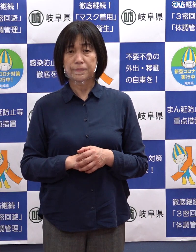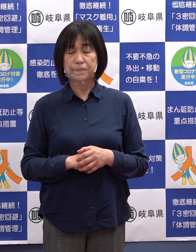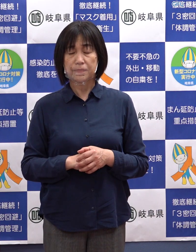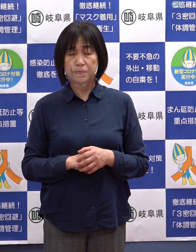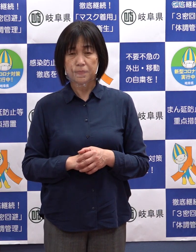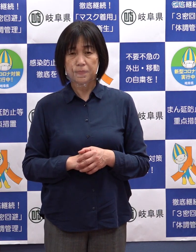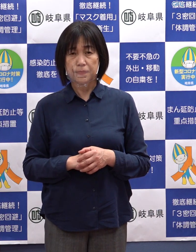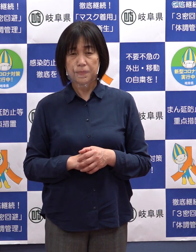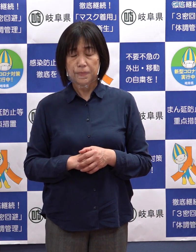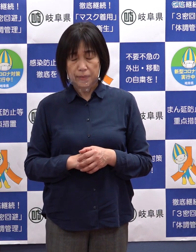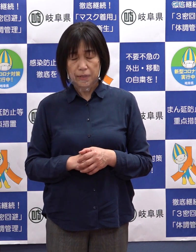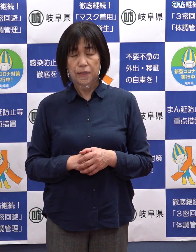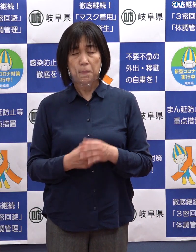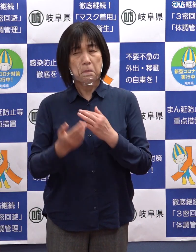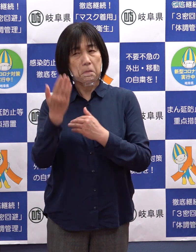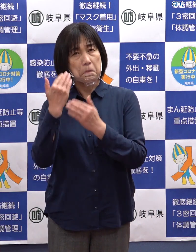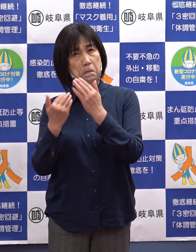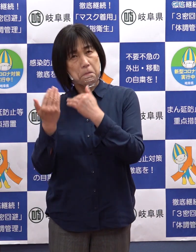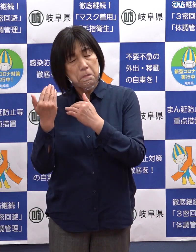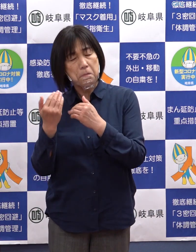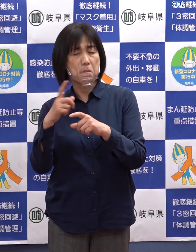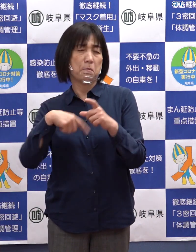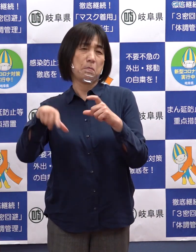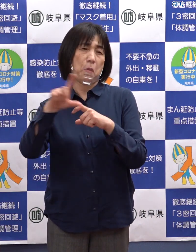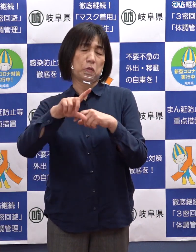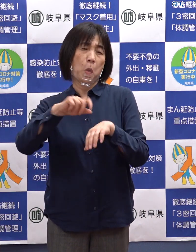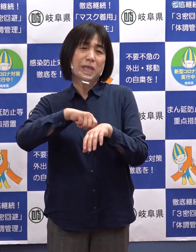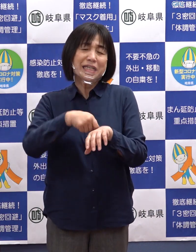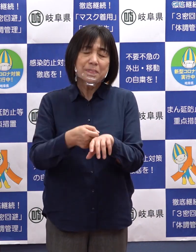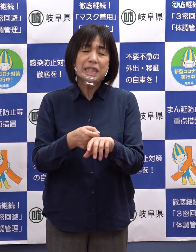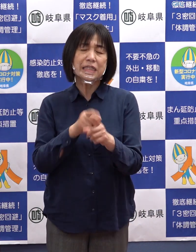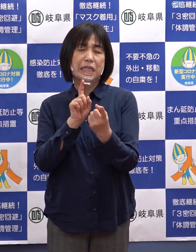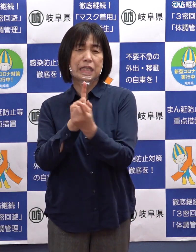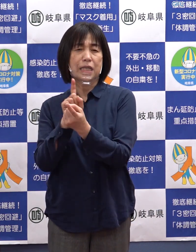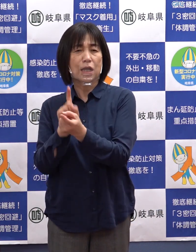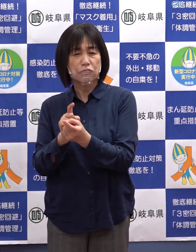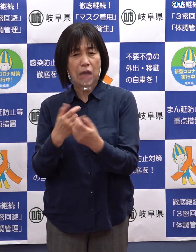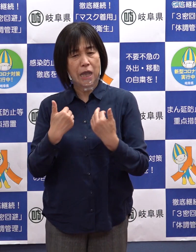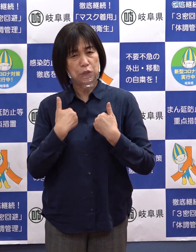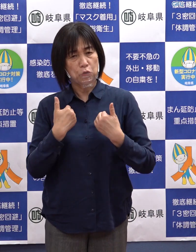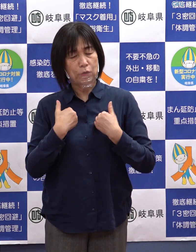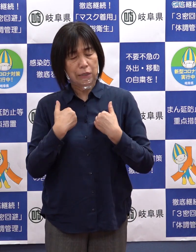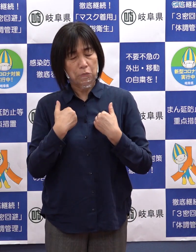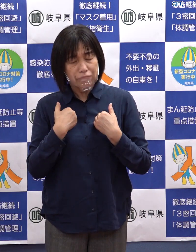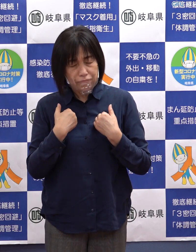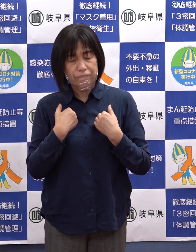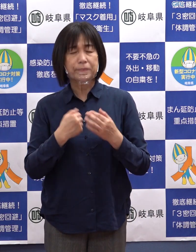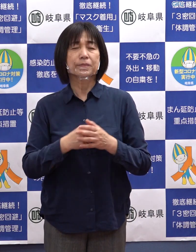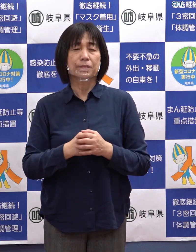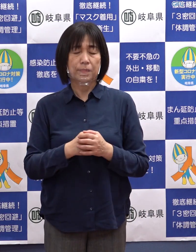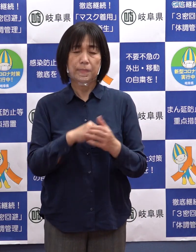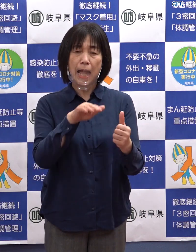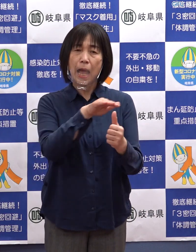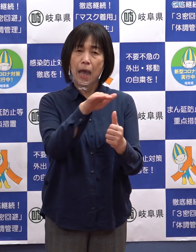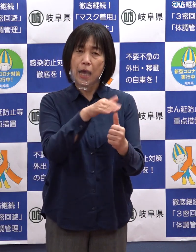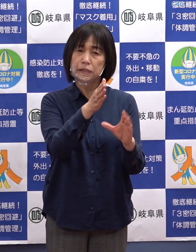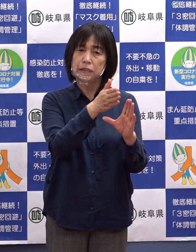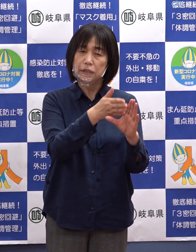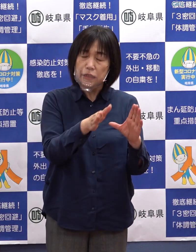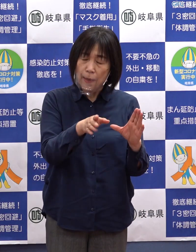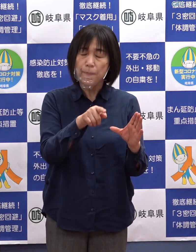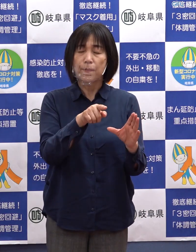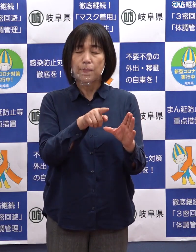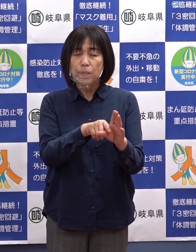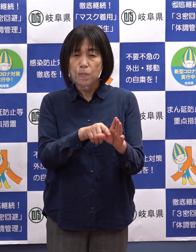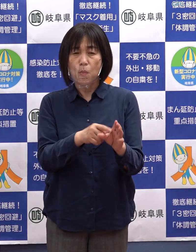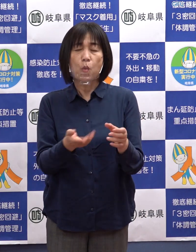振り返ってみてもっと厳しい対策を取り入れたかどうか、あるいは、その後の愛知県も含めてですね、全国的な急